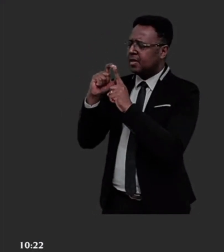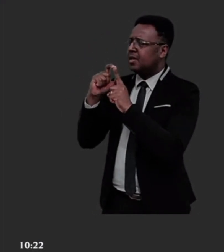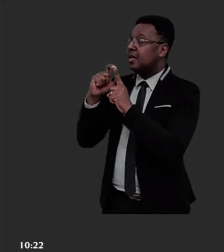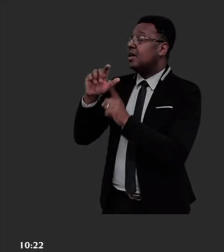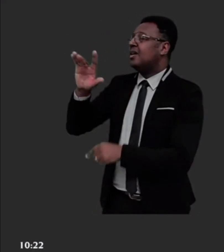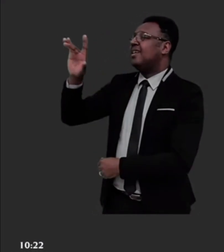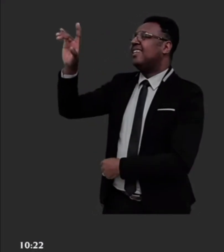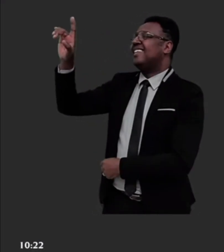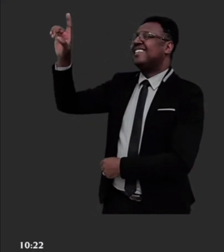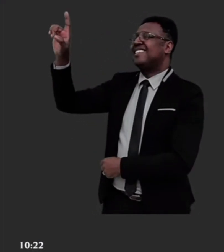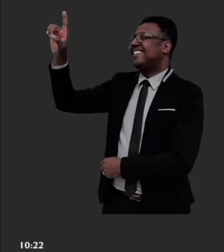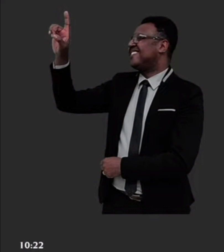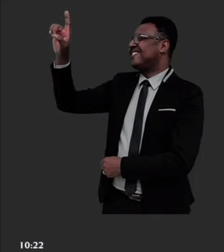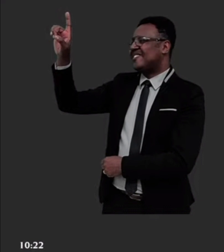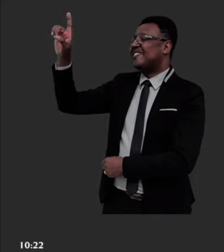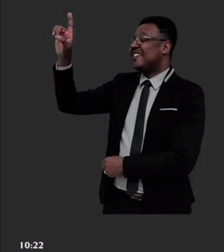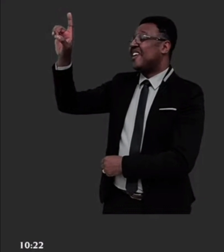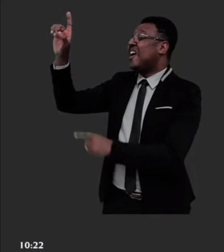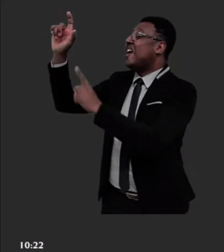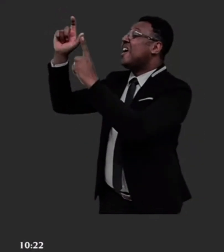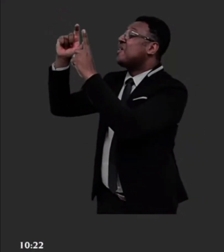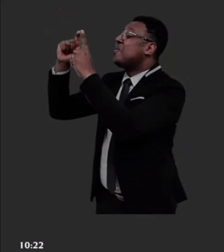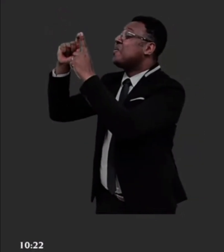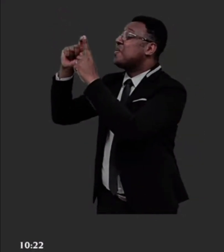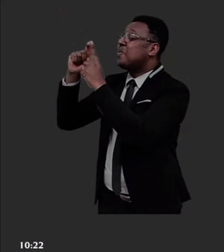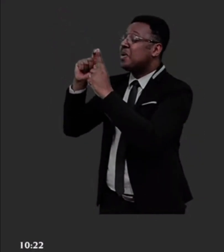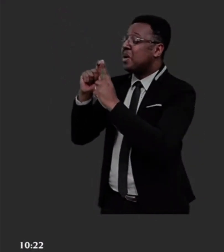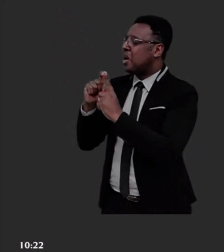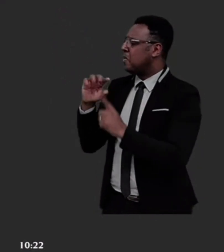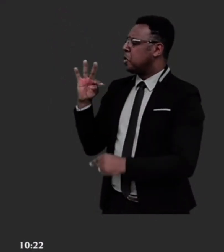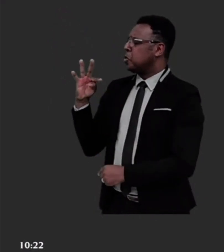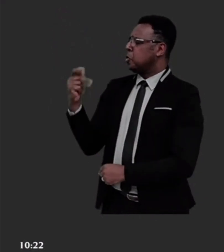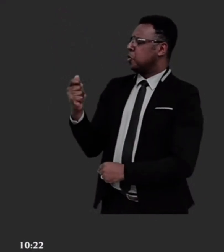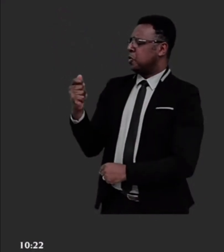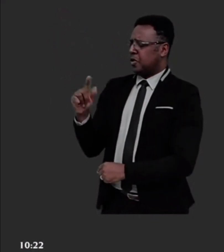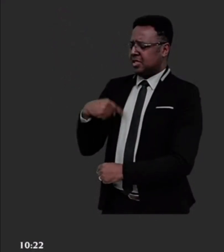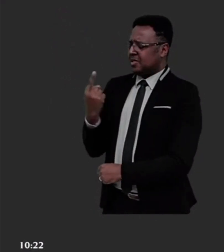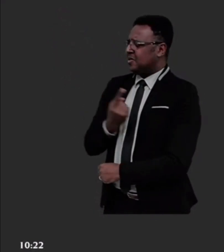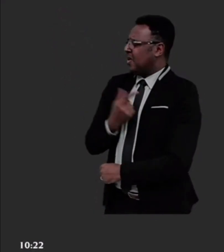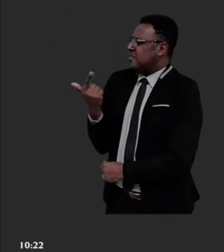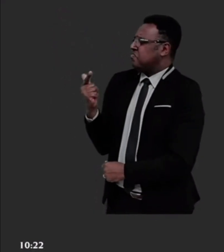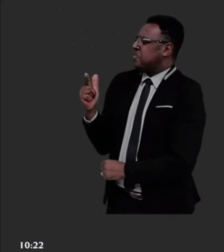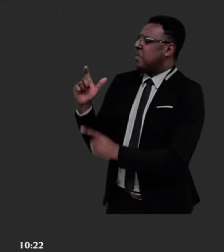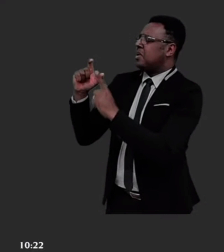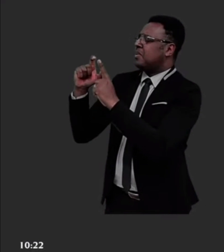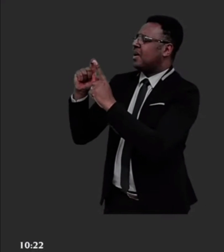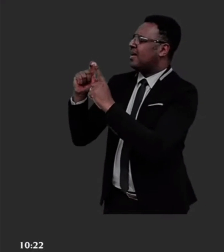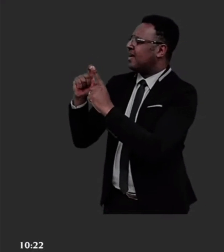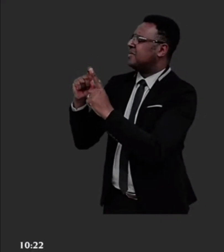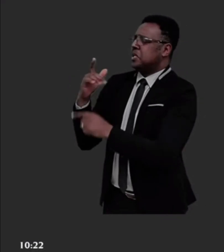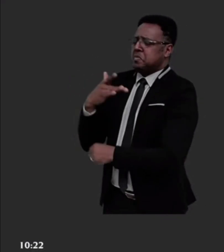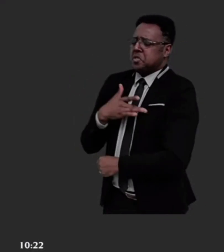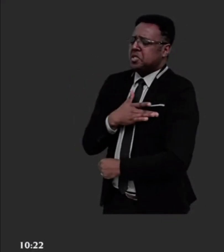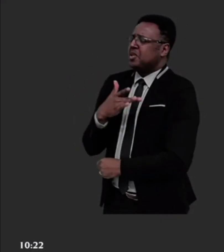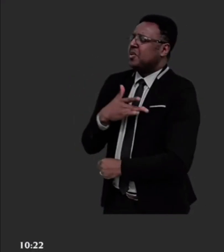se não fosse a tua palavra, aonde estaríamos agora nesse momento? Se não fosse a tua misericórdia,